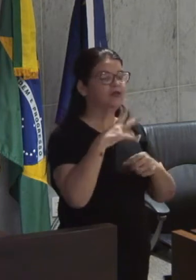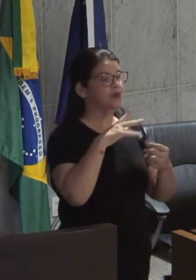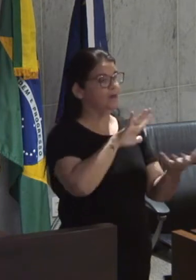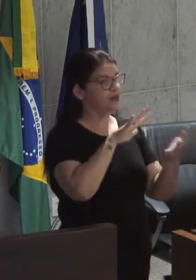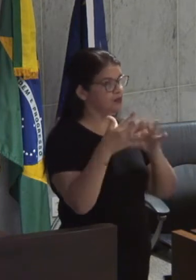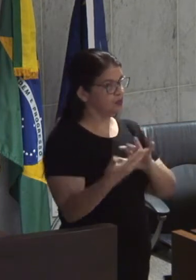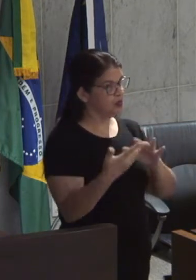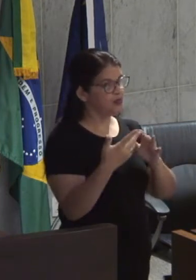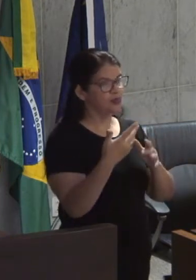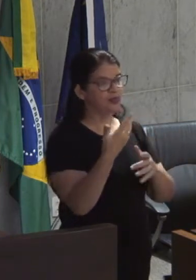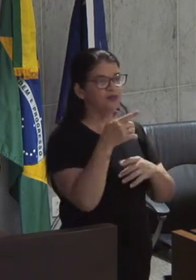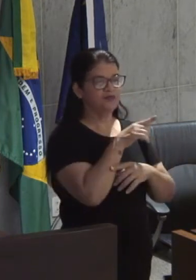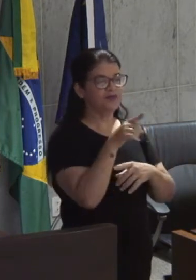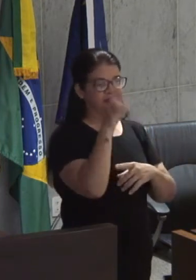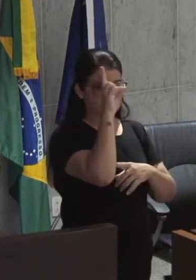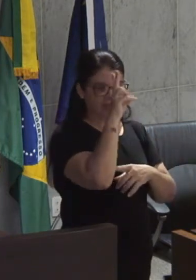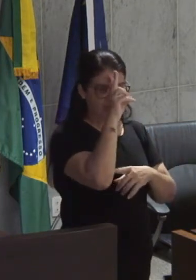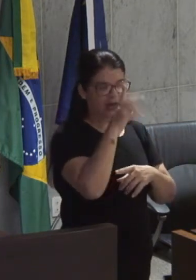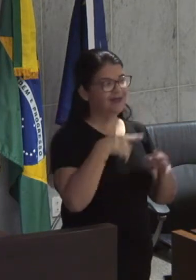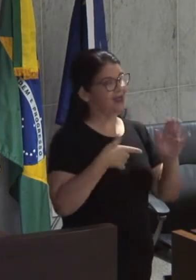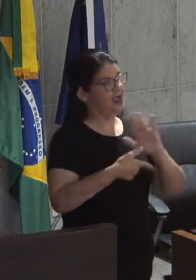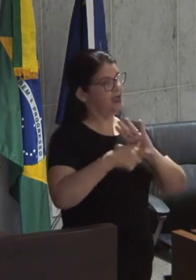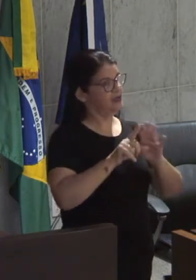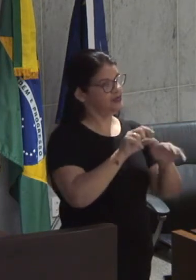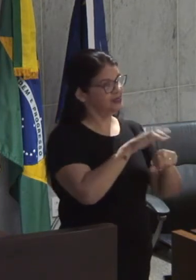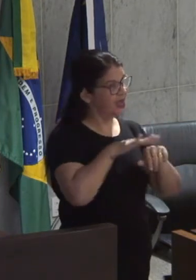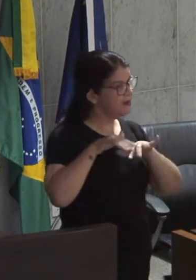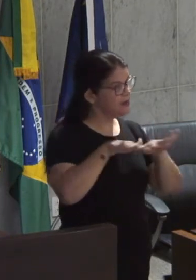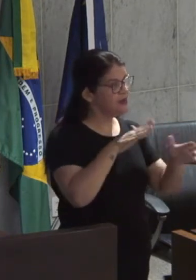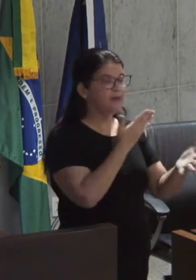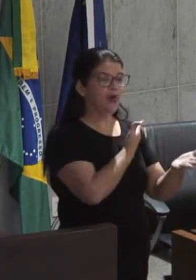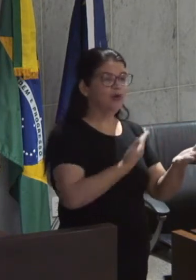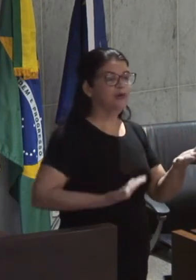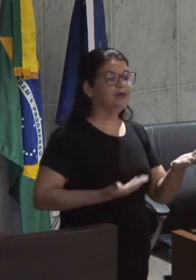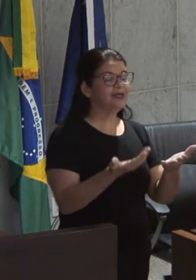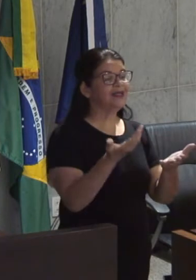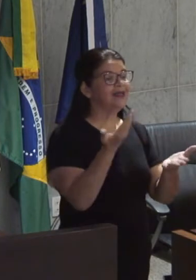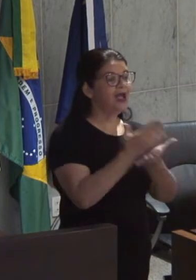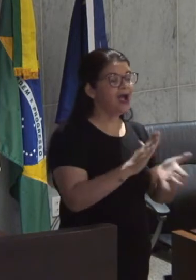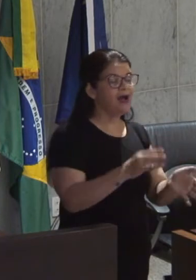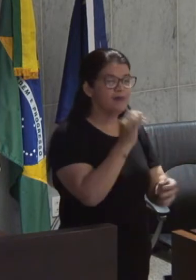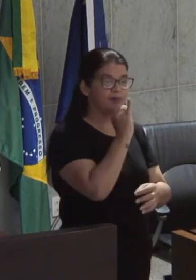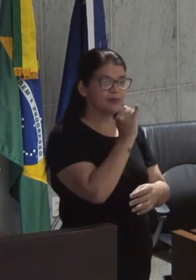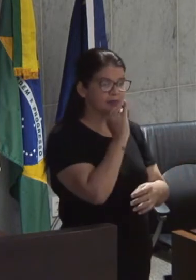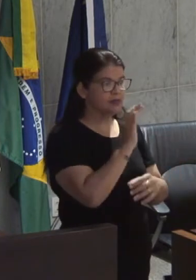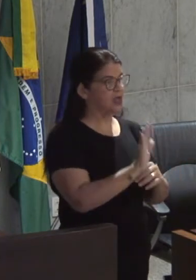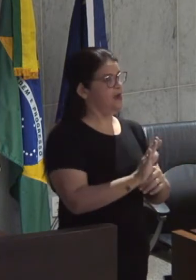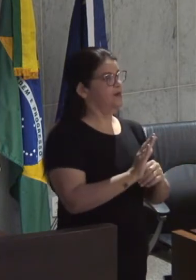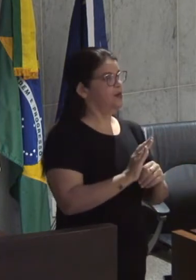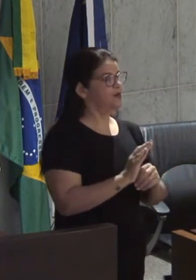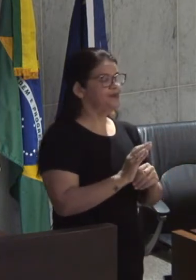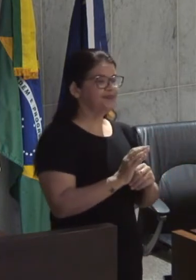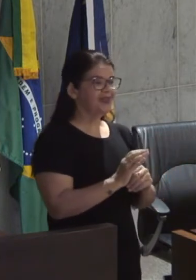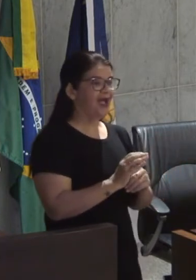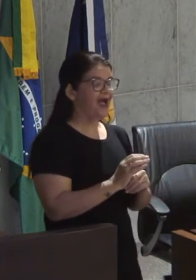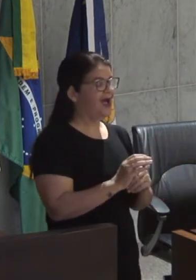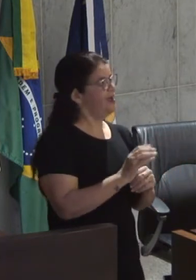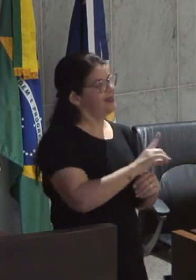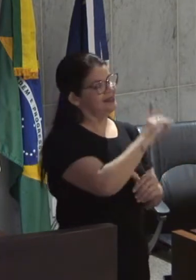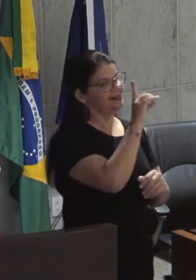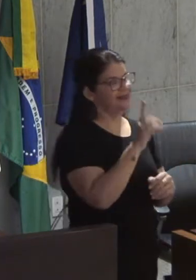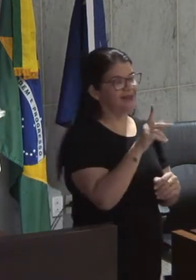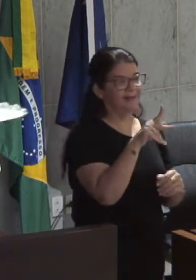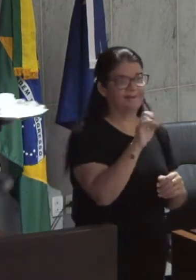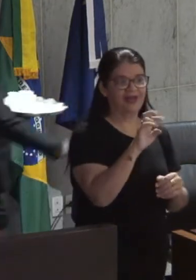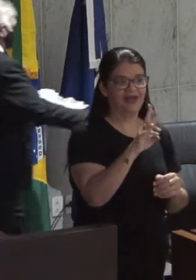modo, você se recorda que antes da pandemia, o governo queria acabar, por exemplo, com a Dataprev e o